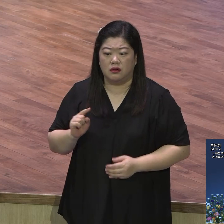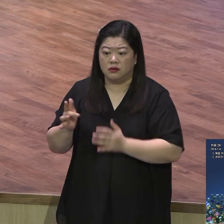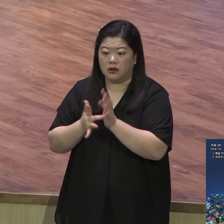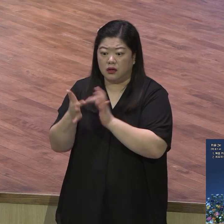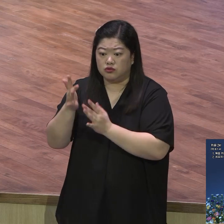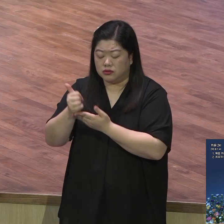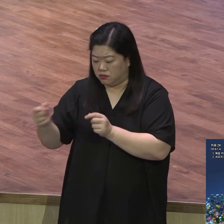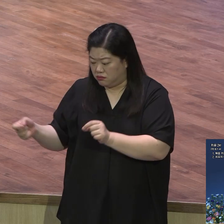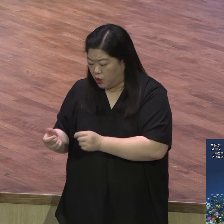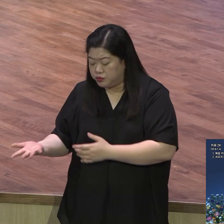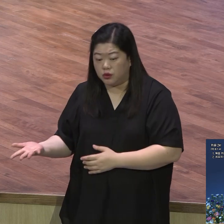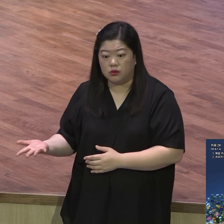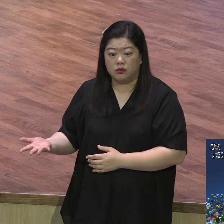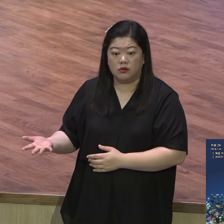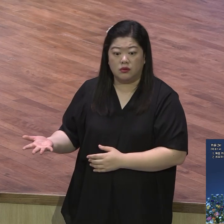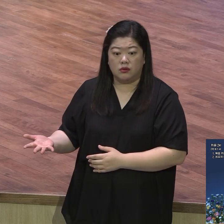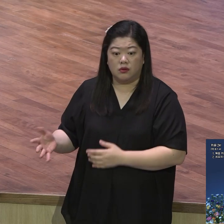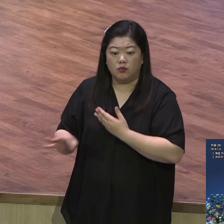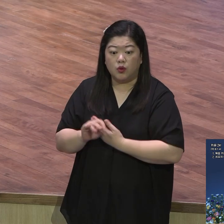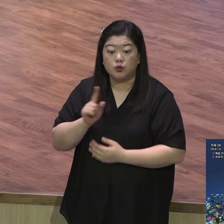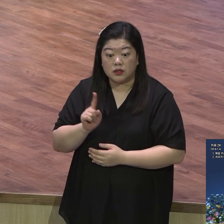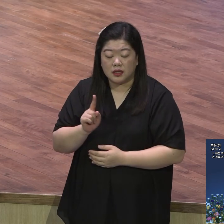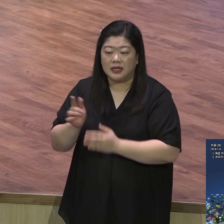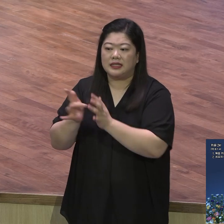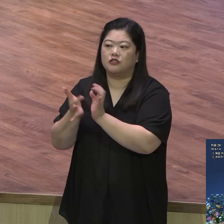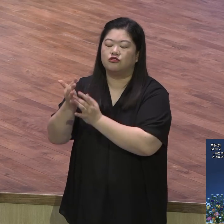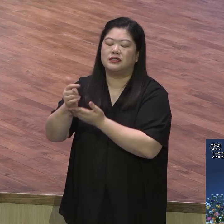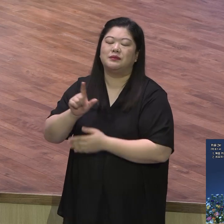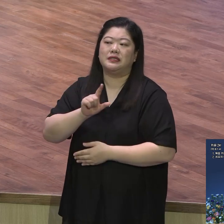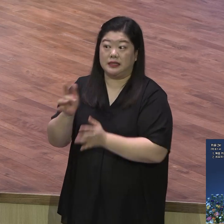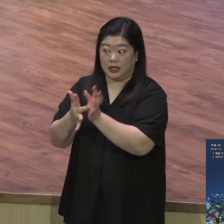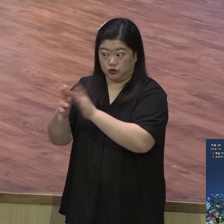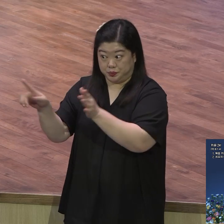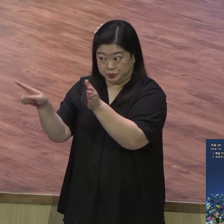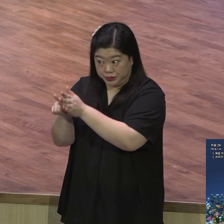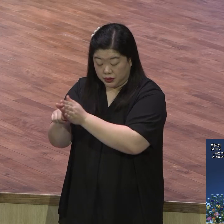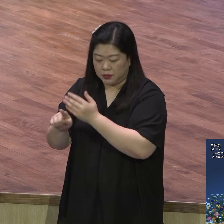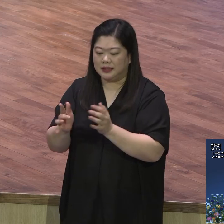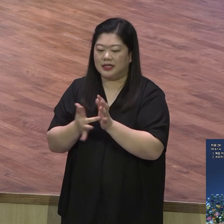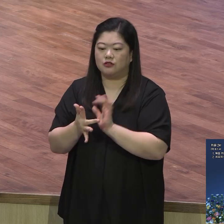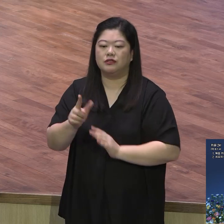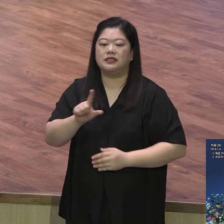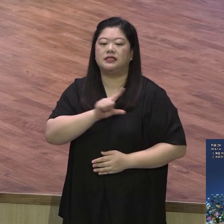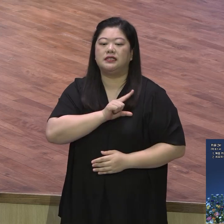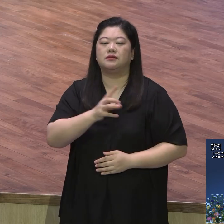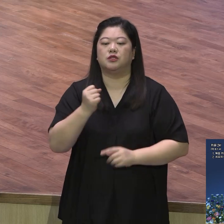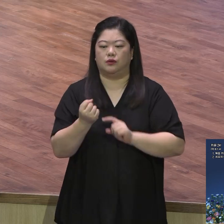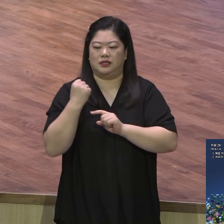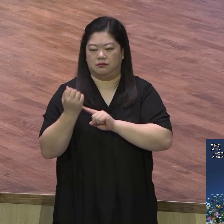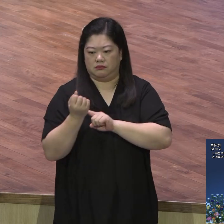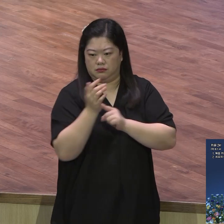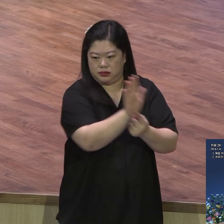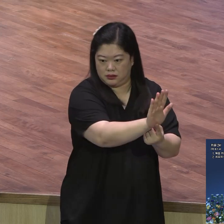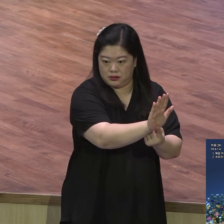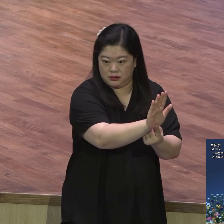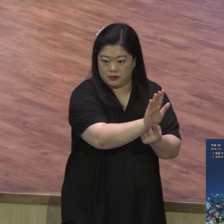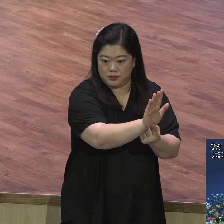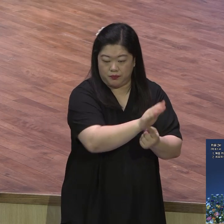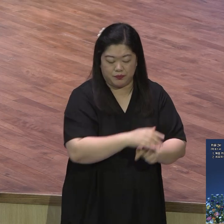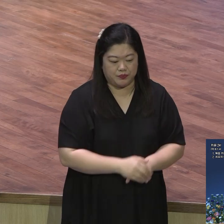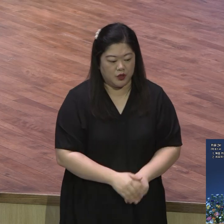이런 예수님 이름 이름으로 그렇게 놀라운 권세를 주셨어요. 귀신을